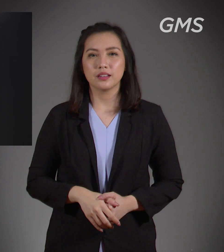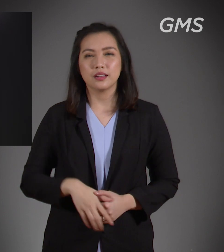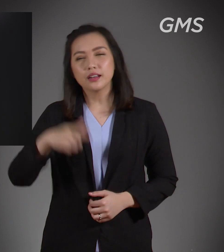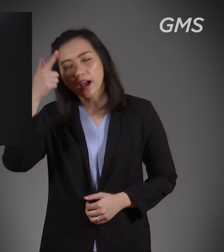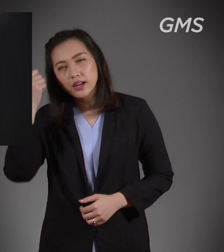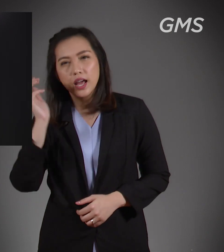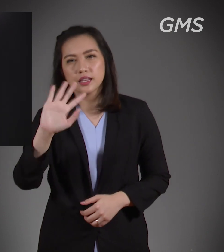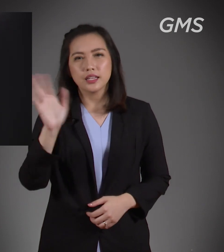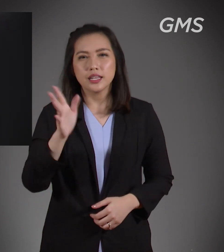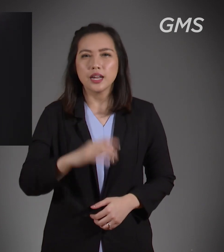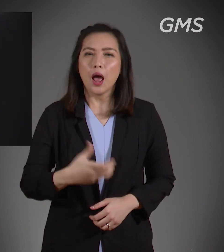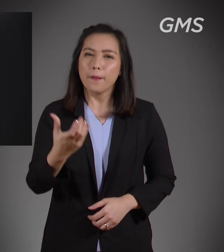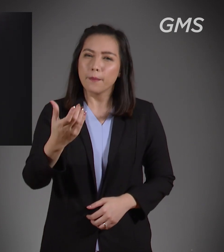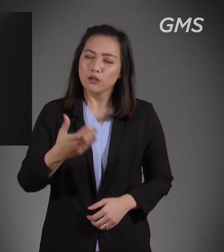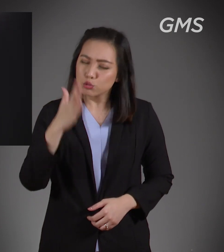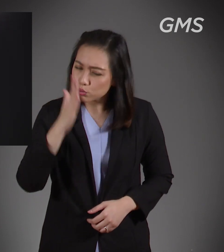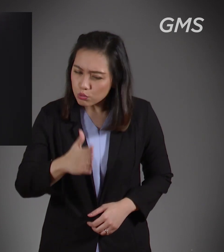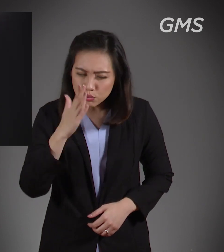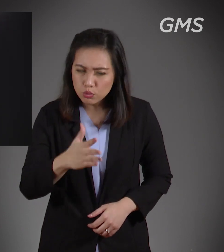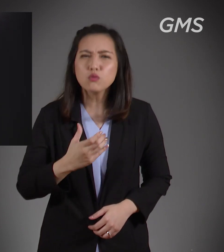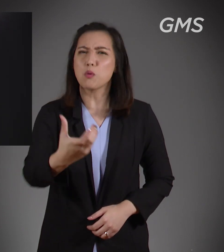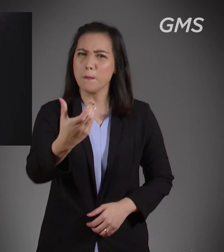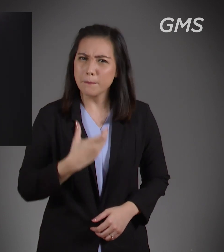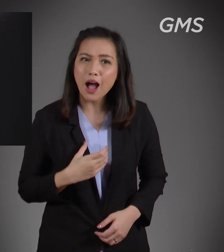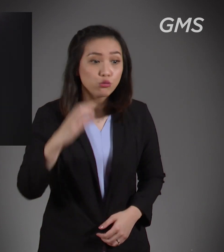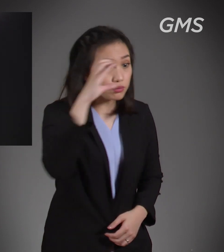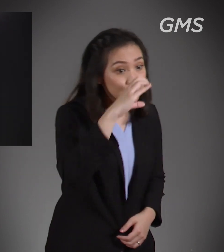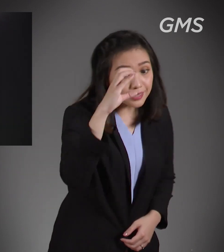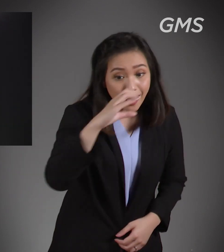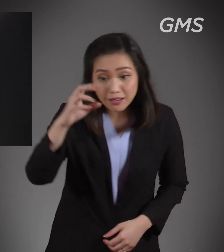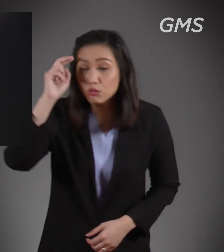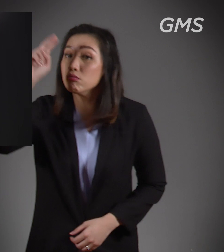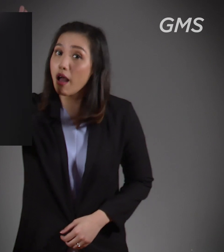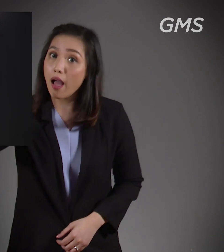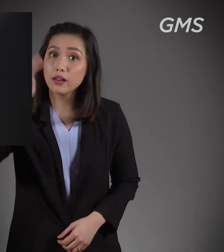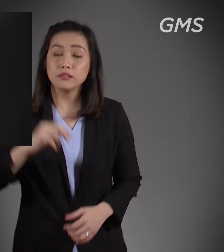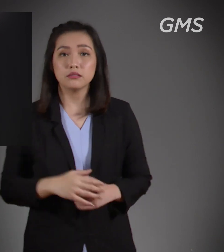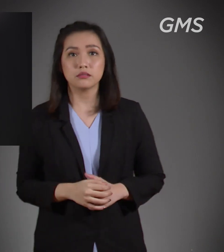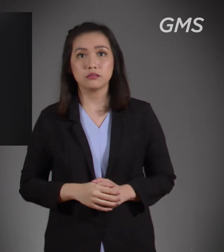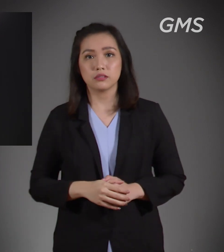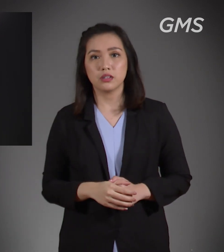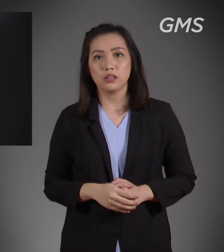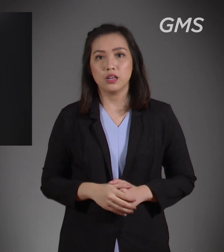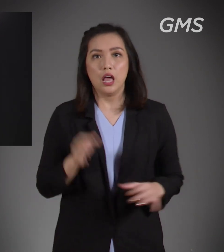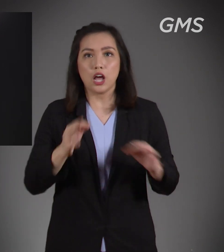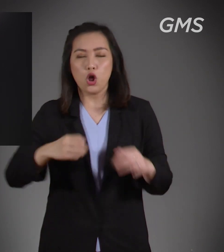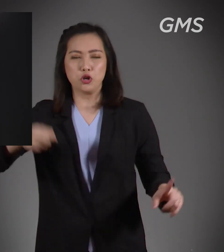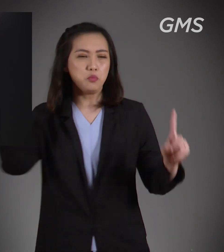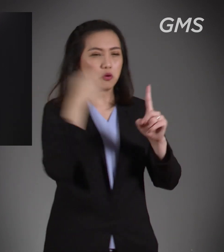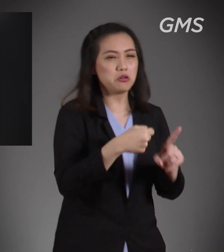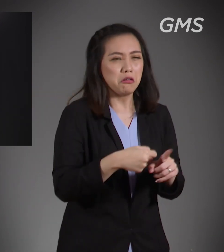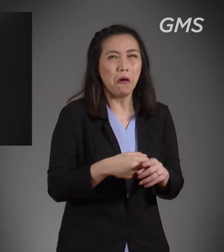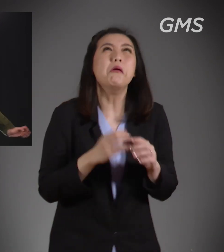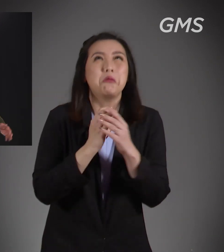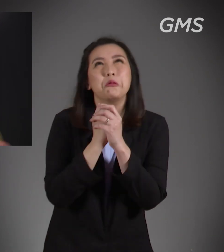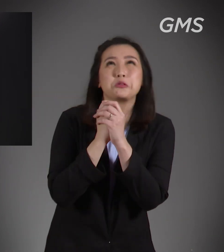Tuhan. Imannya itu condition sekali, sangat bersyarat. Jadi kalau dipukul, Tuhan kasihani aku. Gak dipukul, lupa,